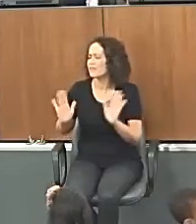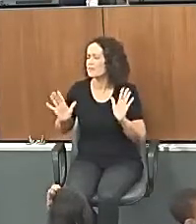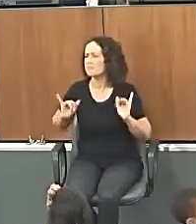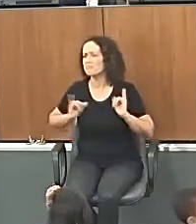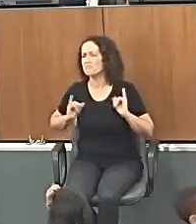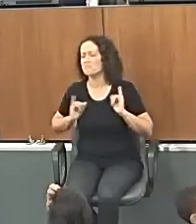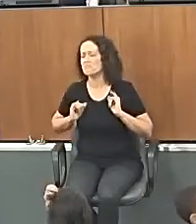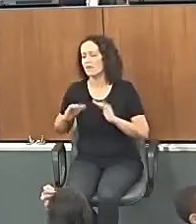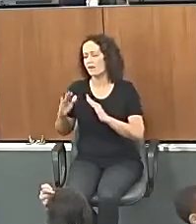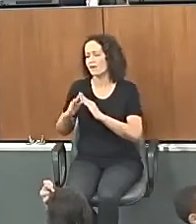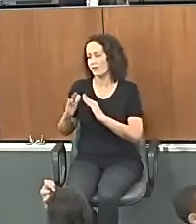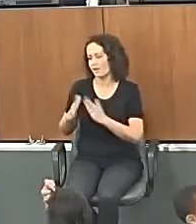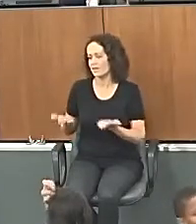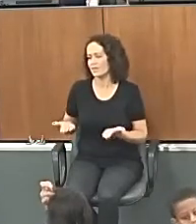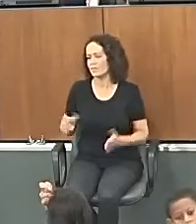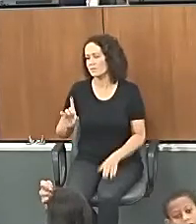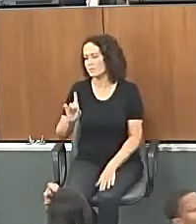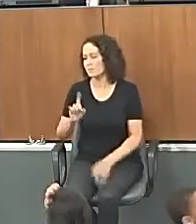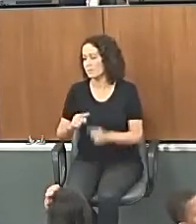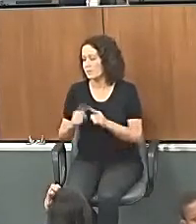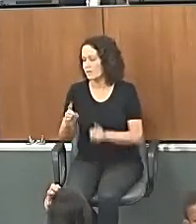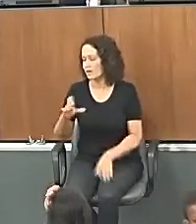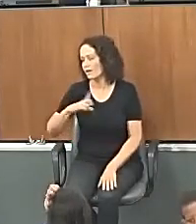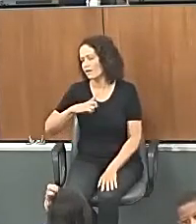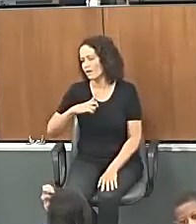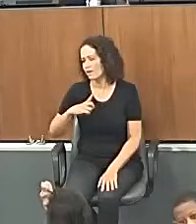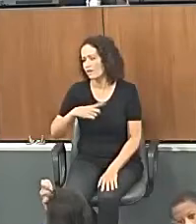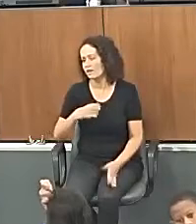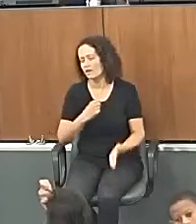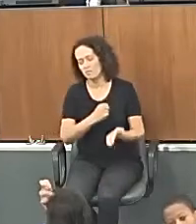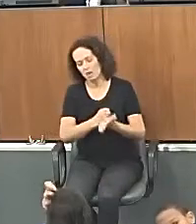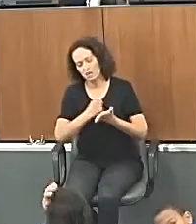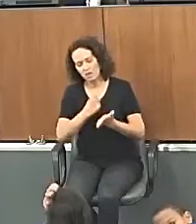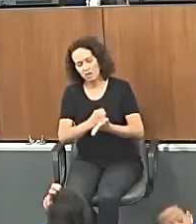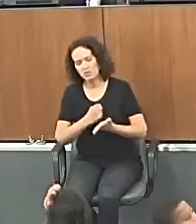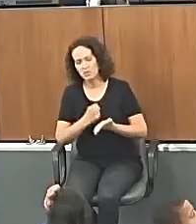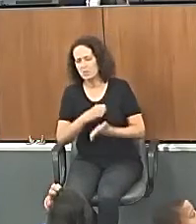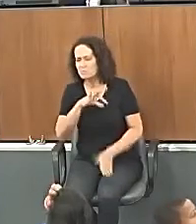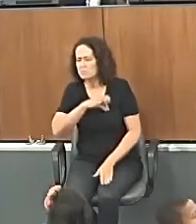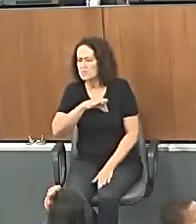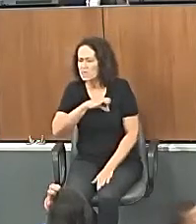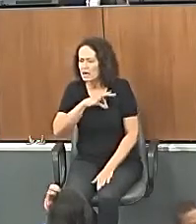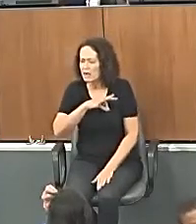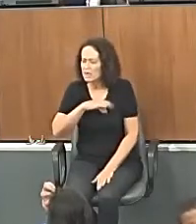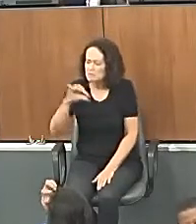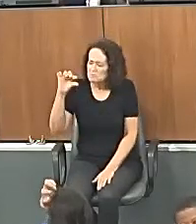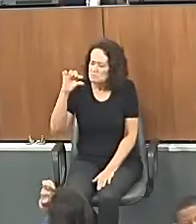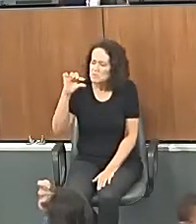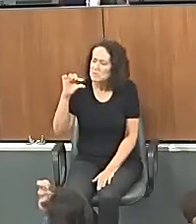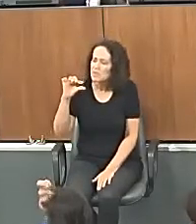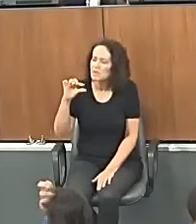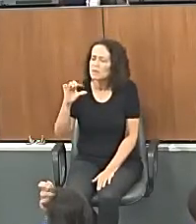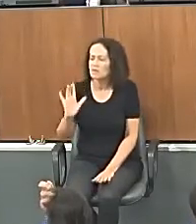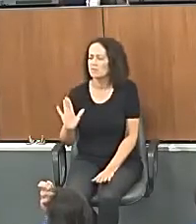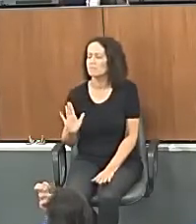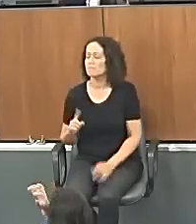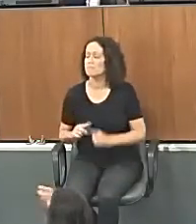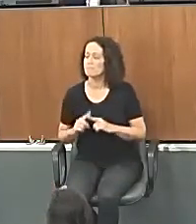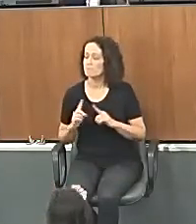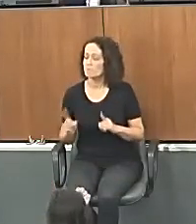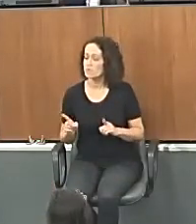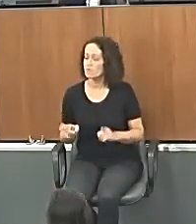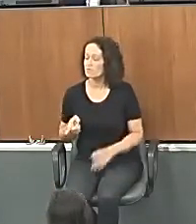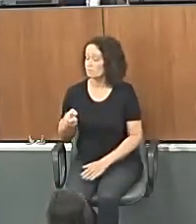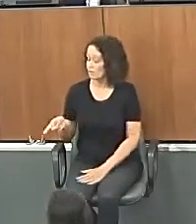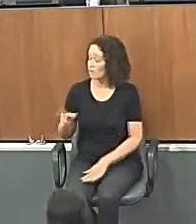pequena é um salário bem menor em na ação a outra pessoa com deficiência sendo que em alguns casos ela